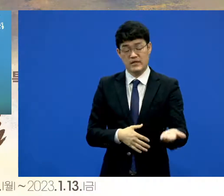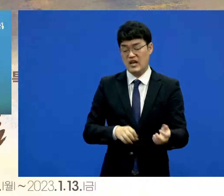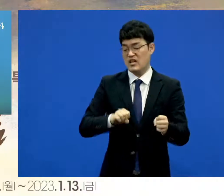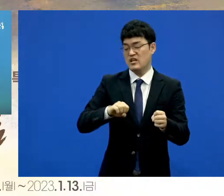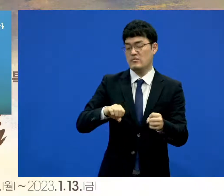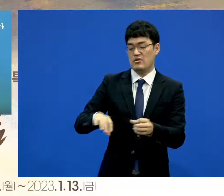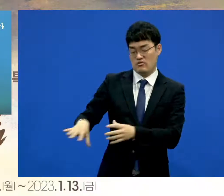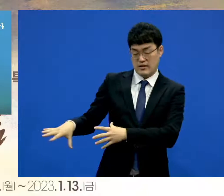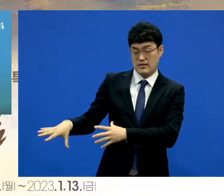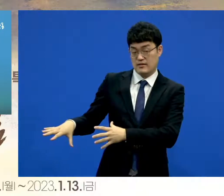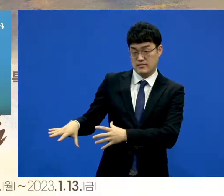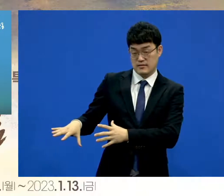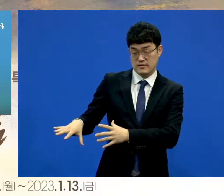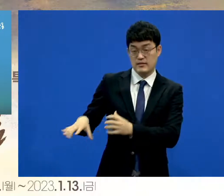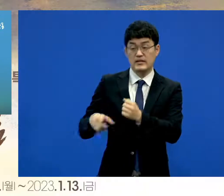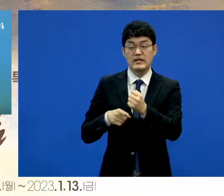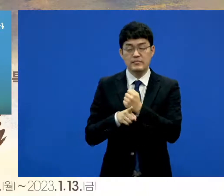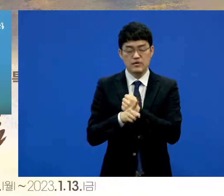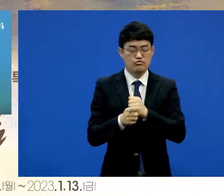말과 같은 것입니다.